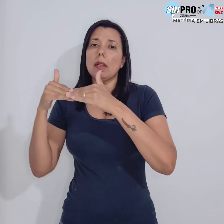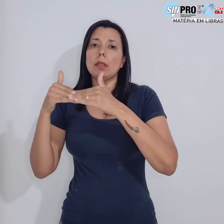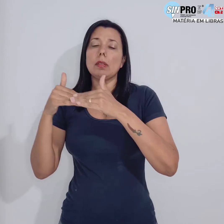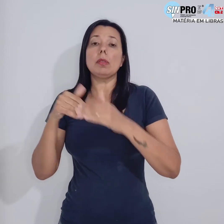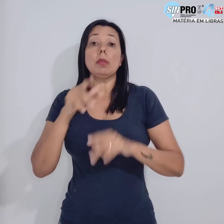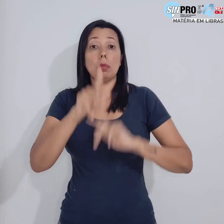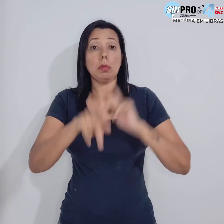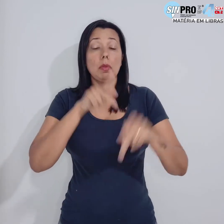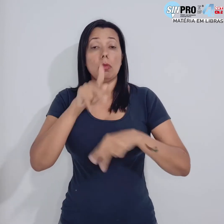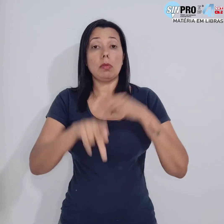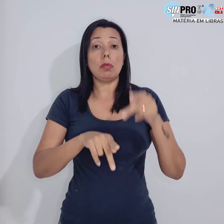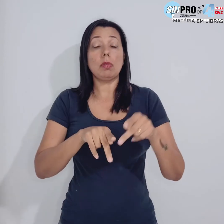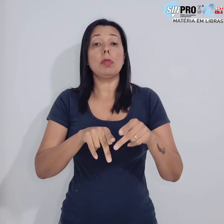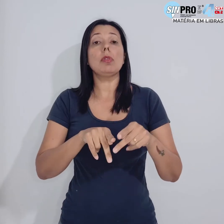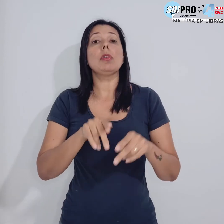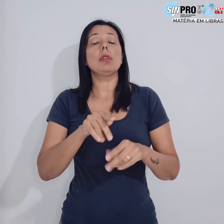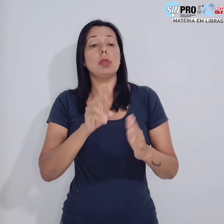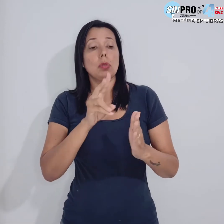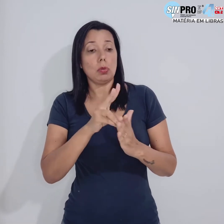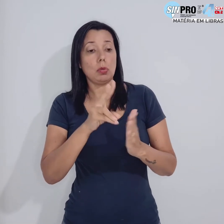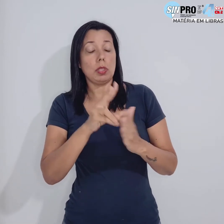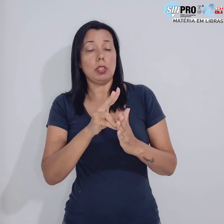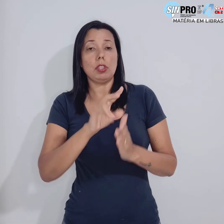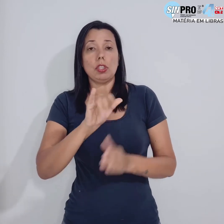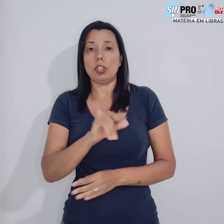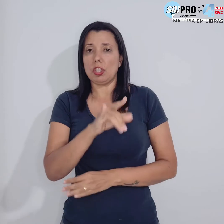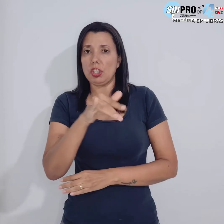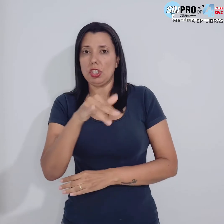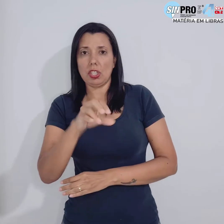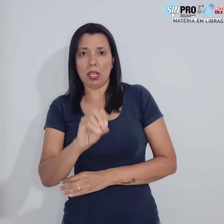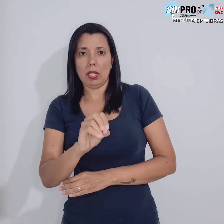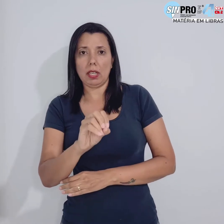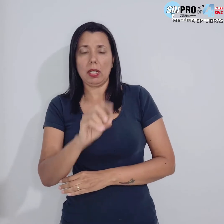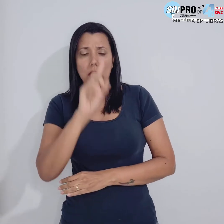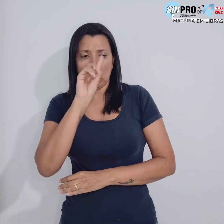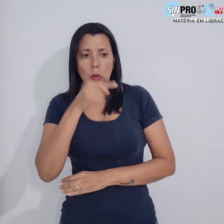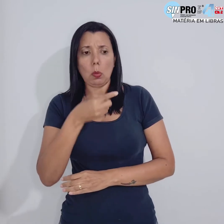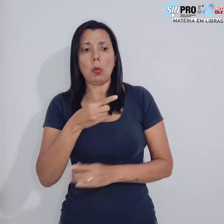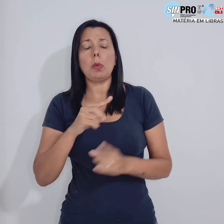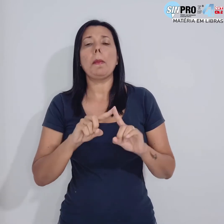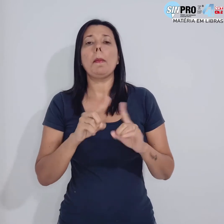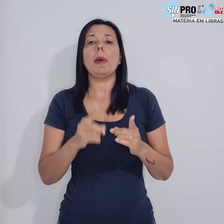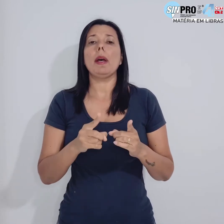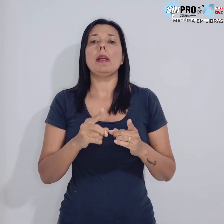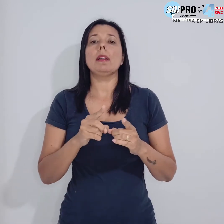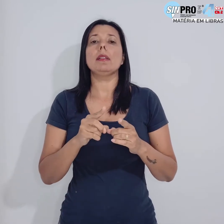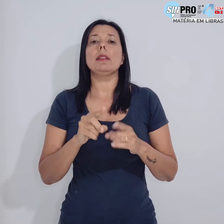povo Guarani Mbia, jarra não significa exatamente dono, mas sim guardião.